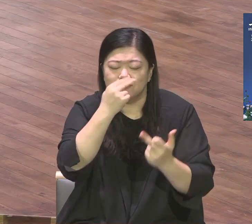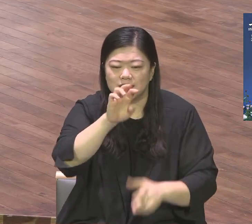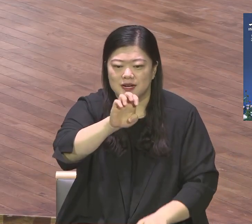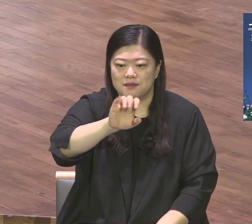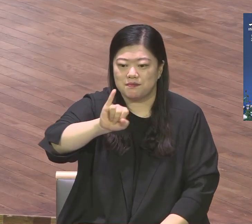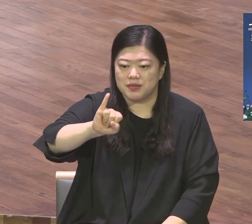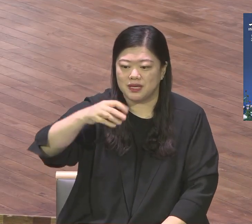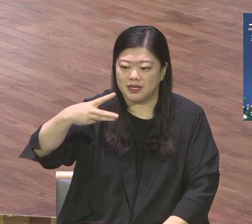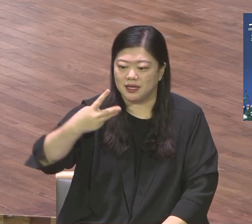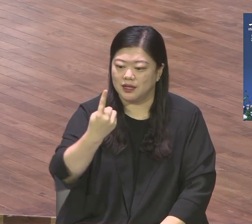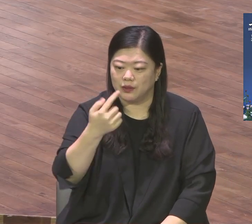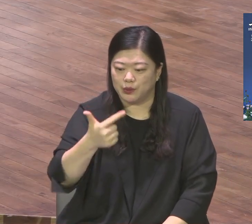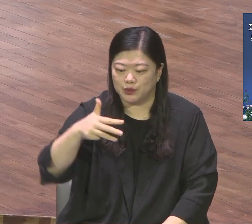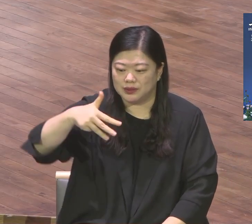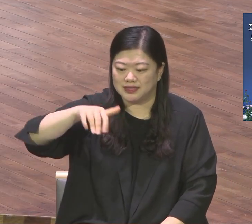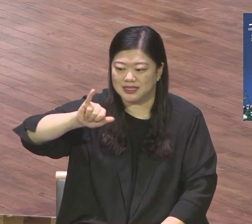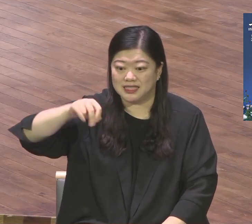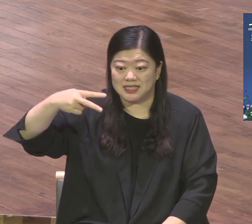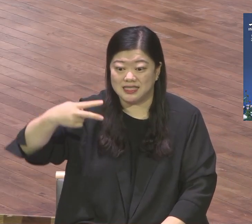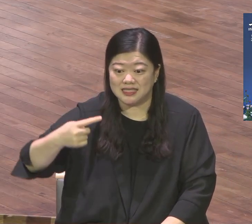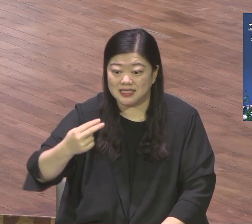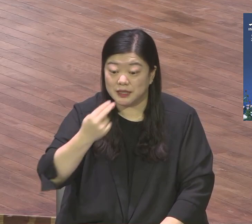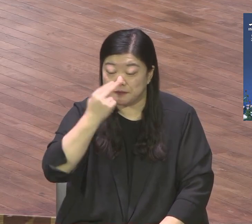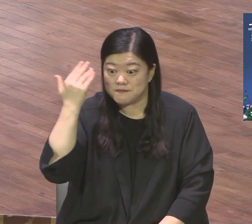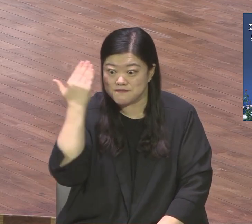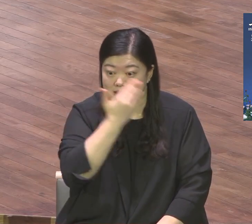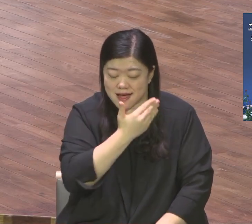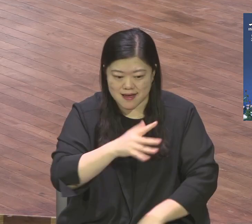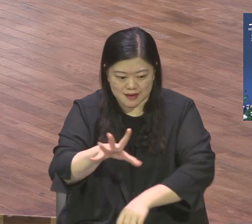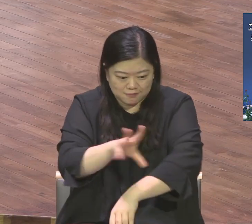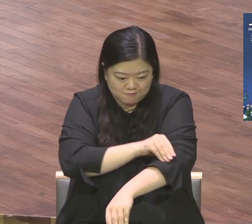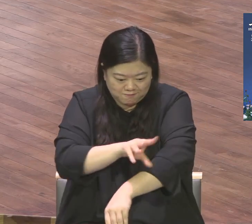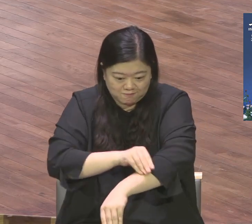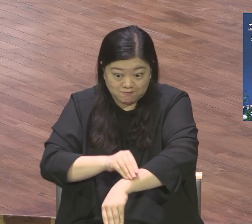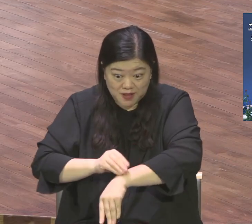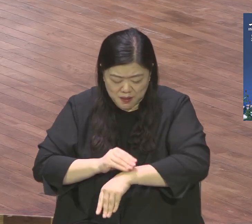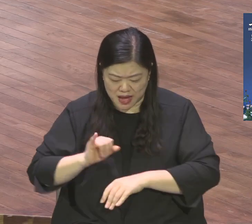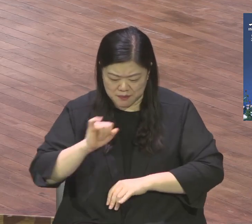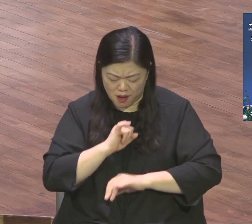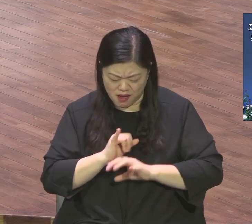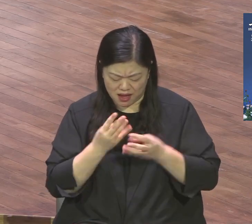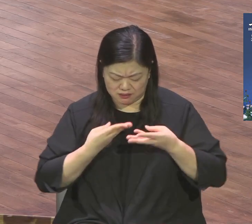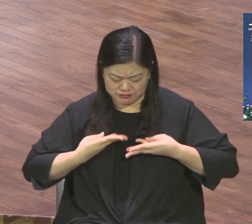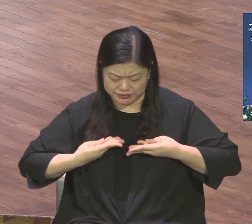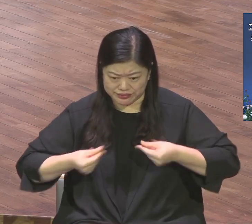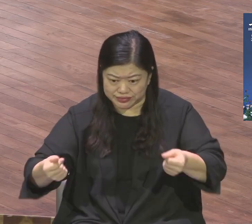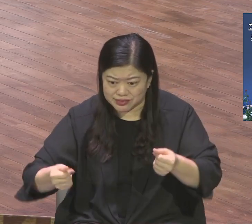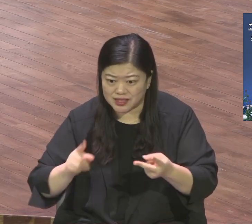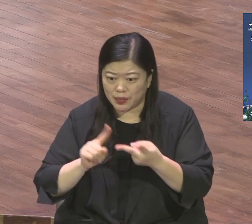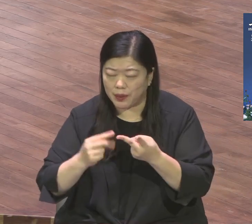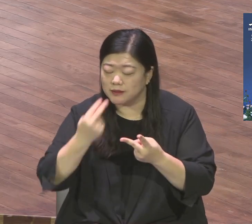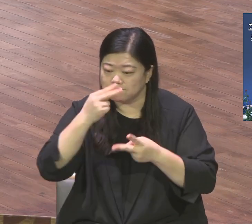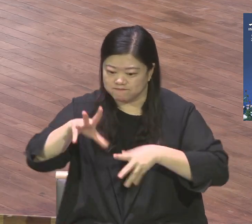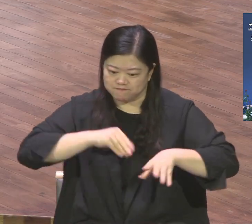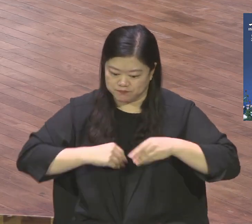피톤치드라는 이 아주 몸에 좋은 이런 살균 효과가 나는 이런